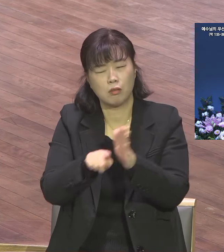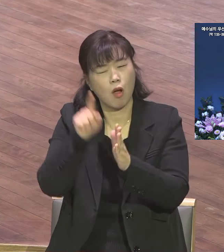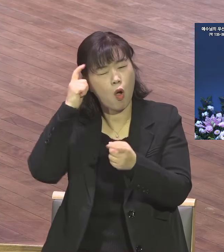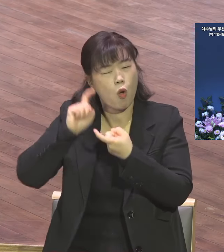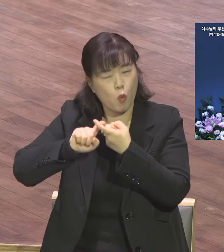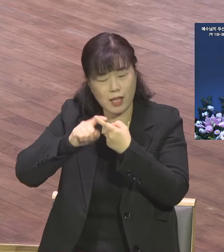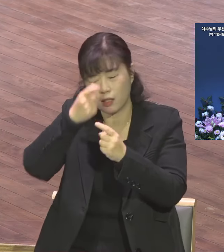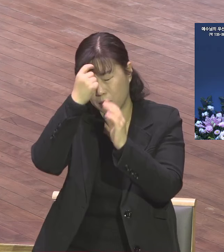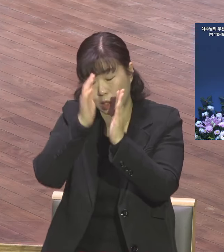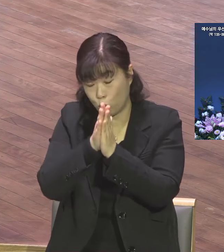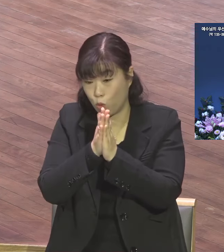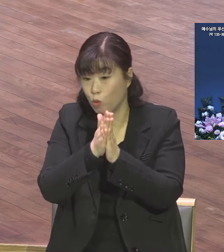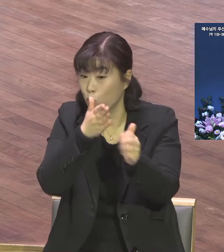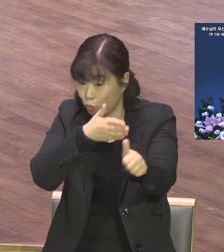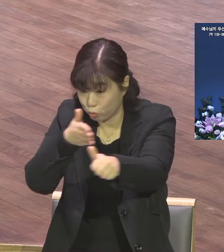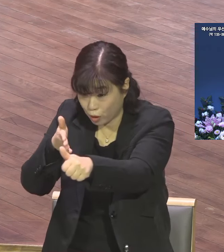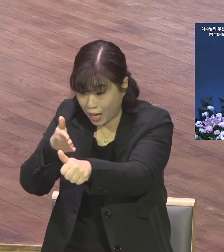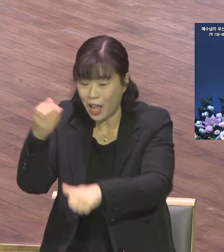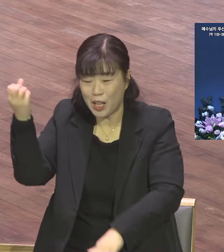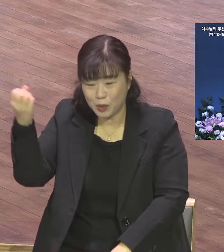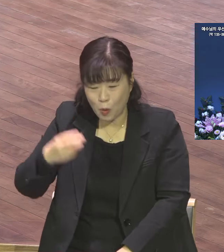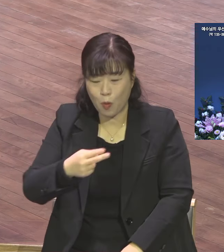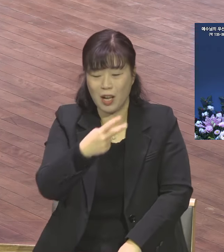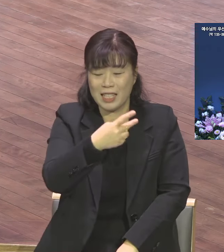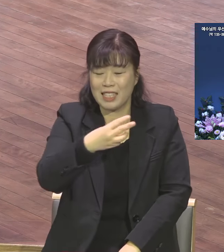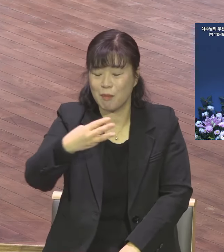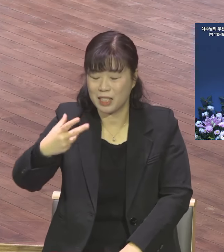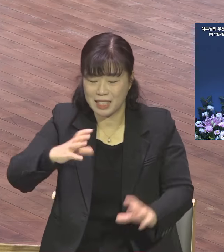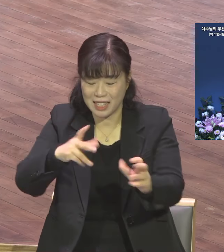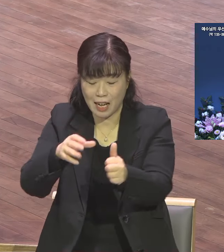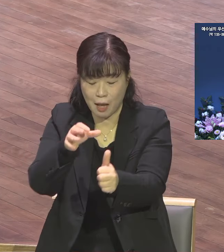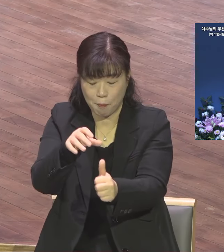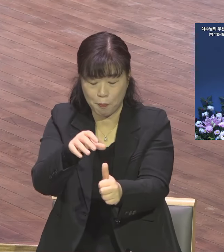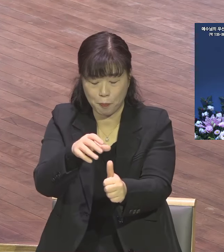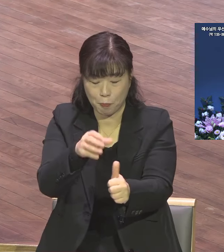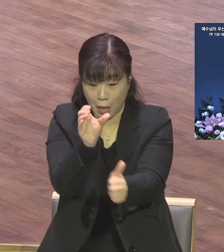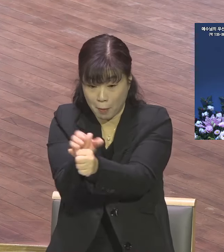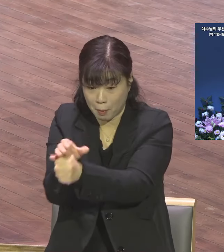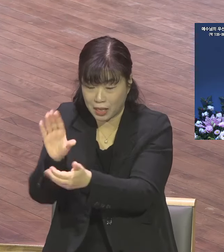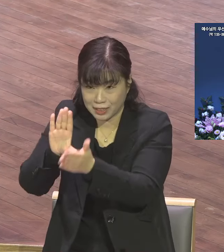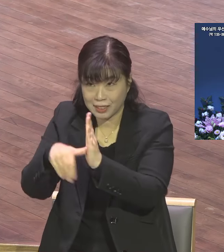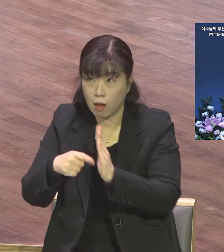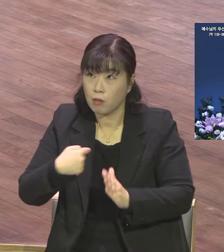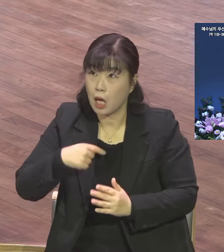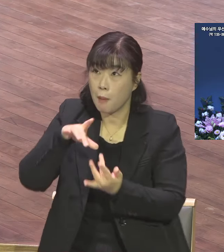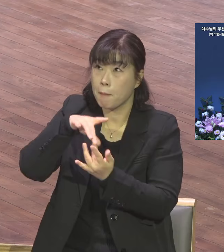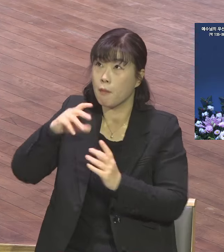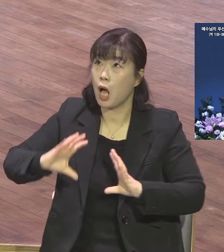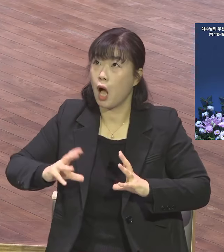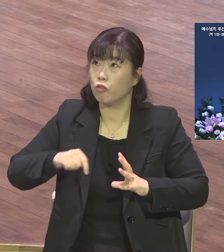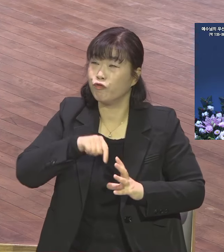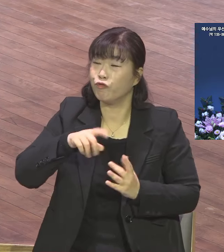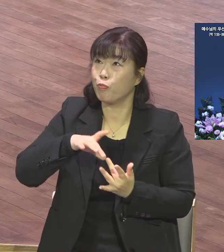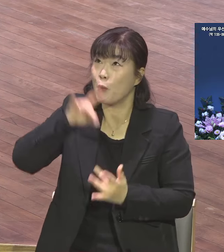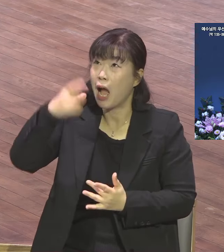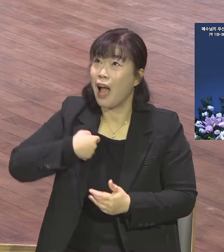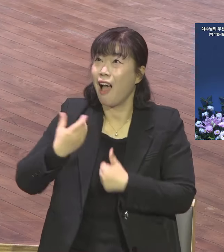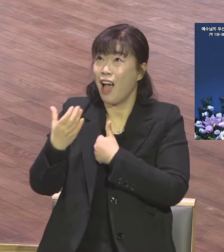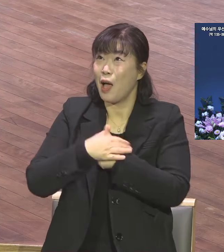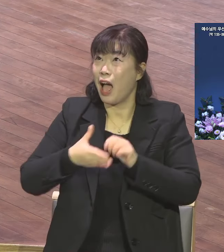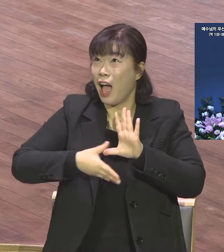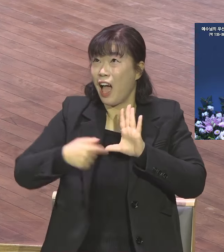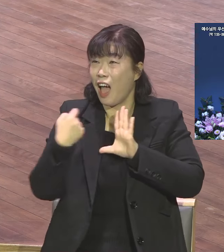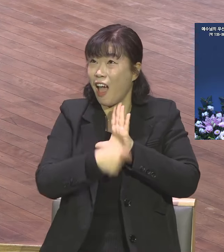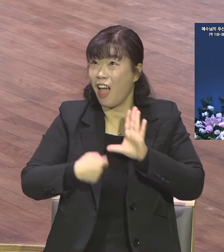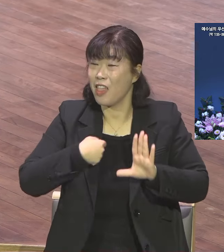제비 뽑은 분들 기도 진하게 하시기 바랍니다. 하나님 내게 중남미 이 중남미가 나라가 많잖아요.